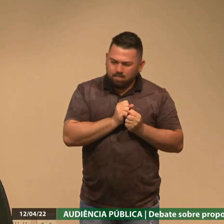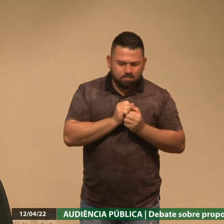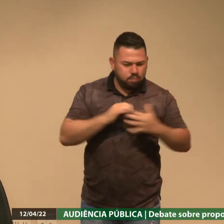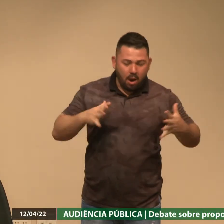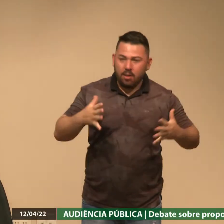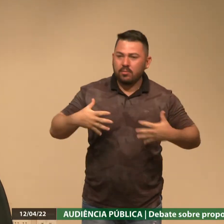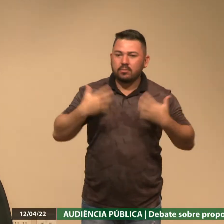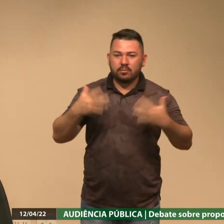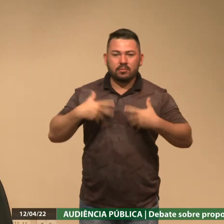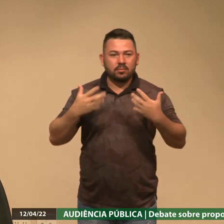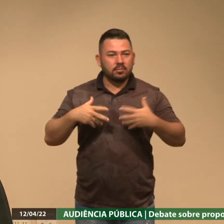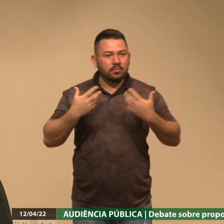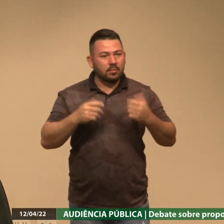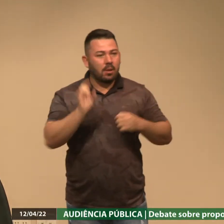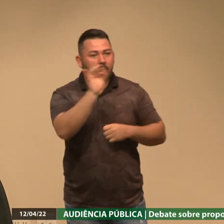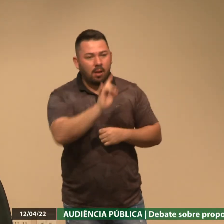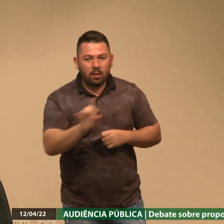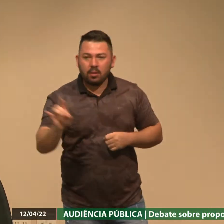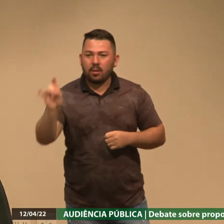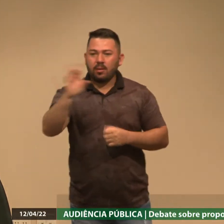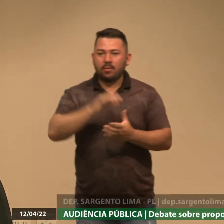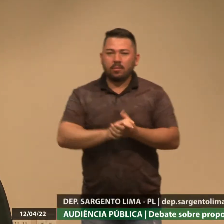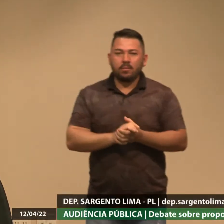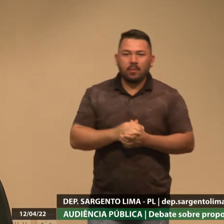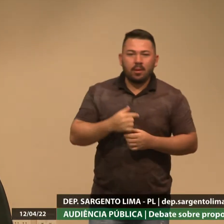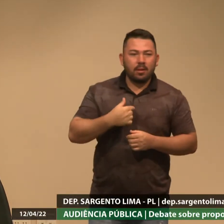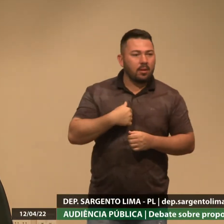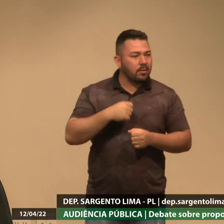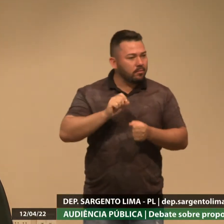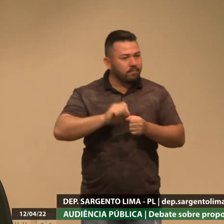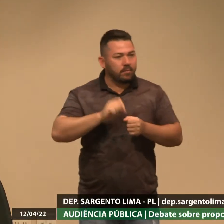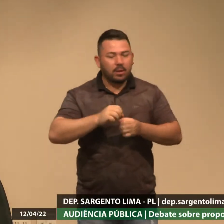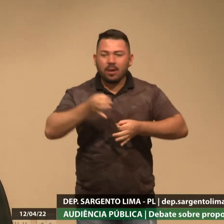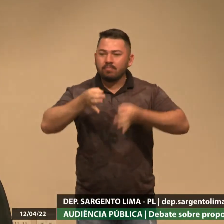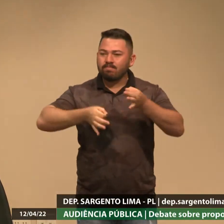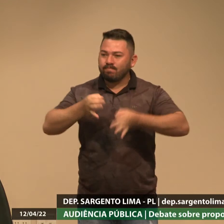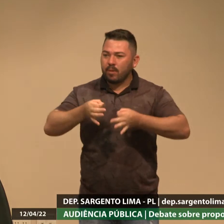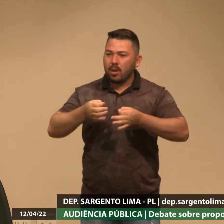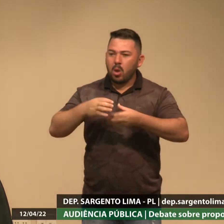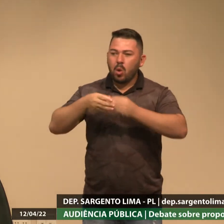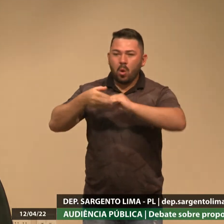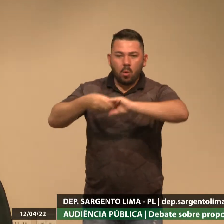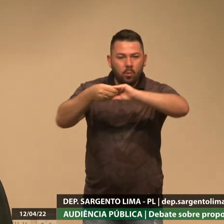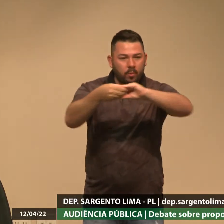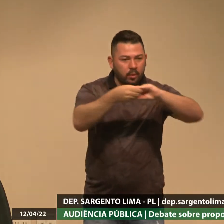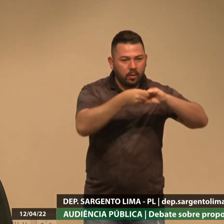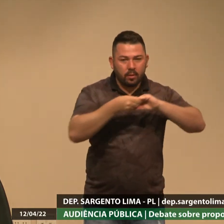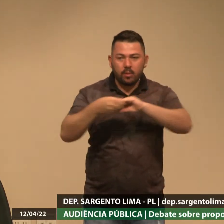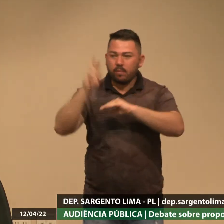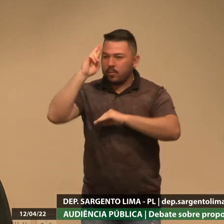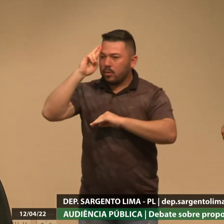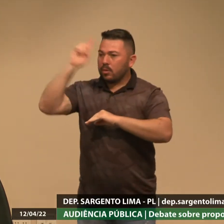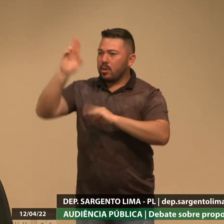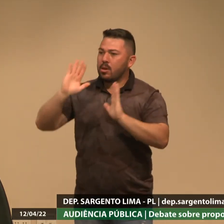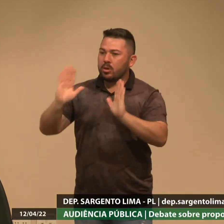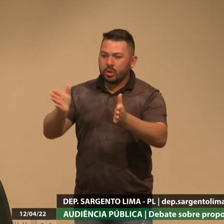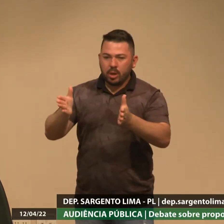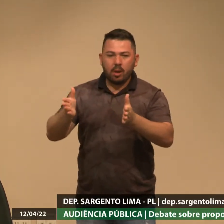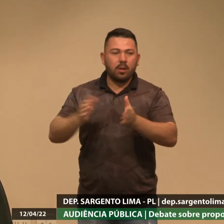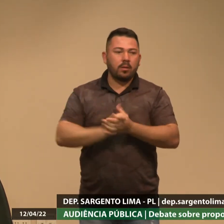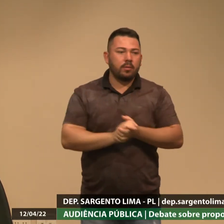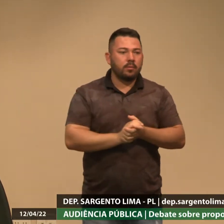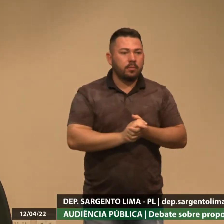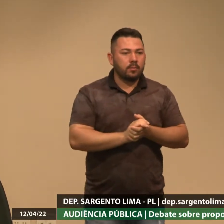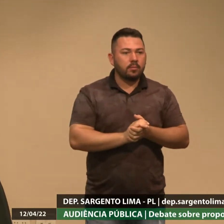cada um de vocês e eu não faria justiça se eu não cumprimentasse cada uma das autoridades que já foram